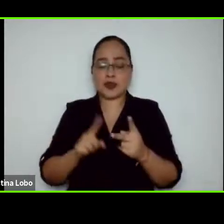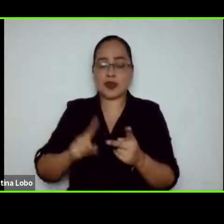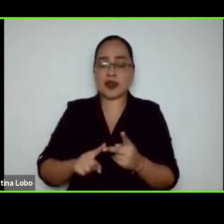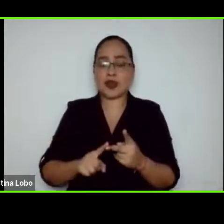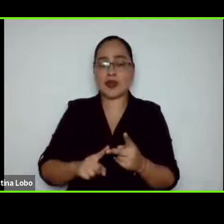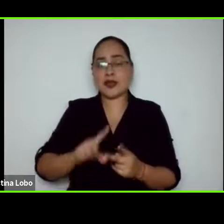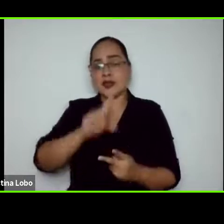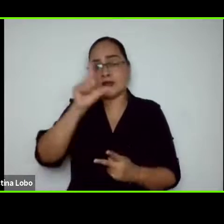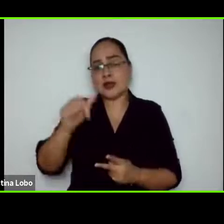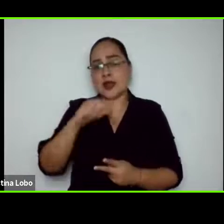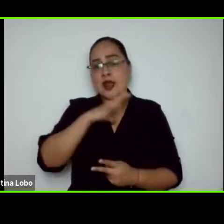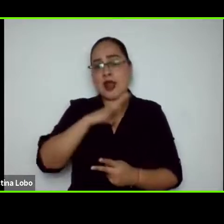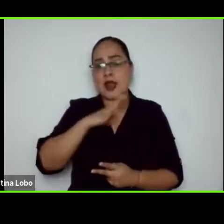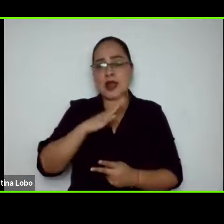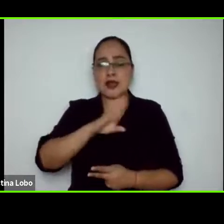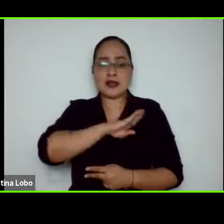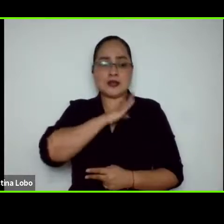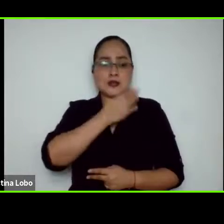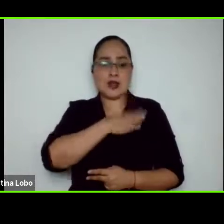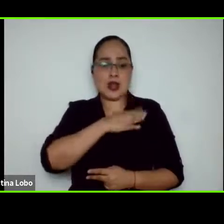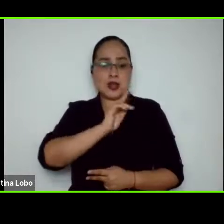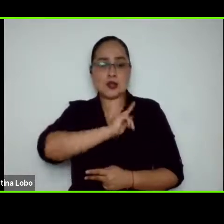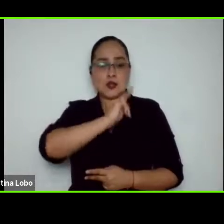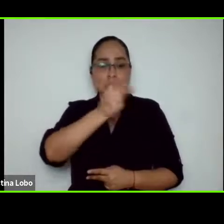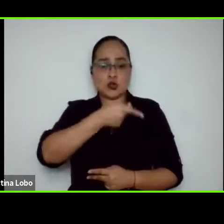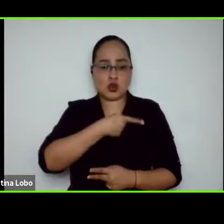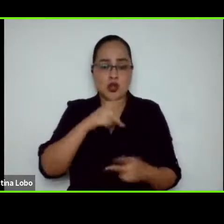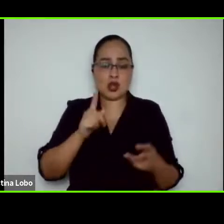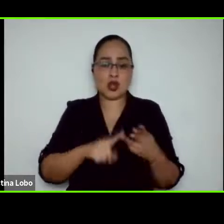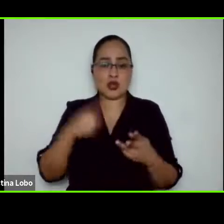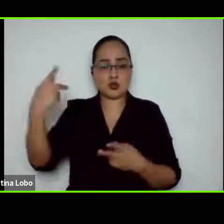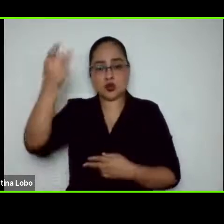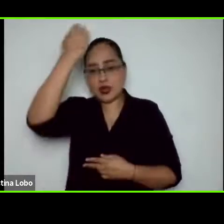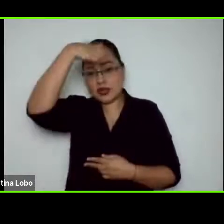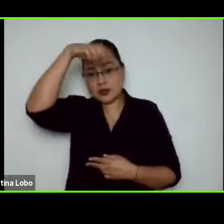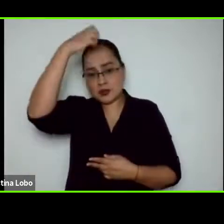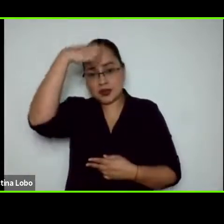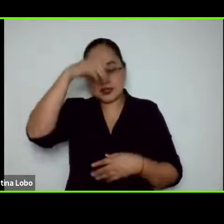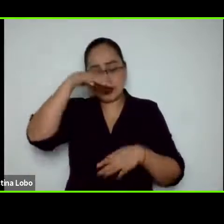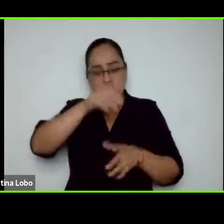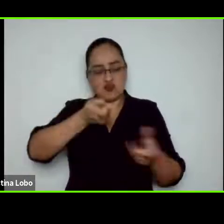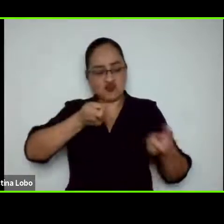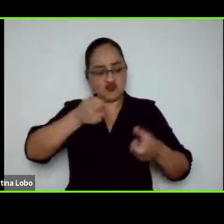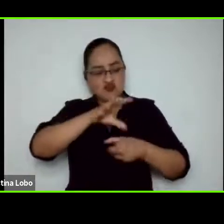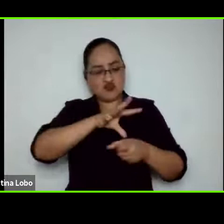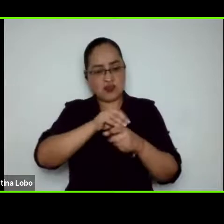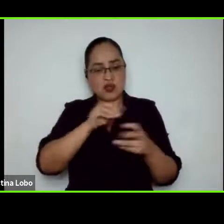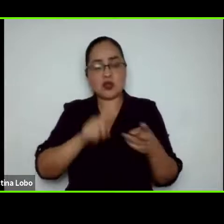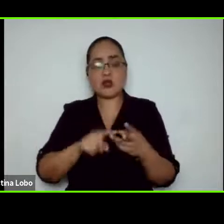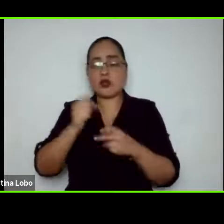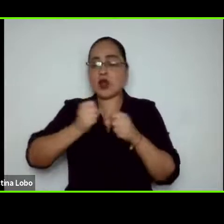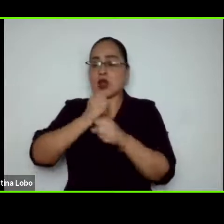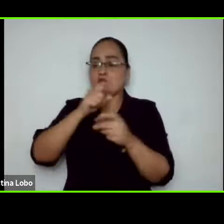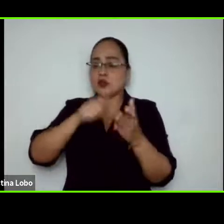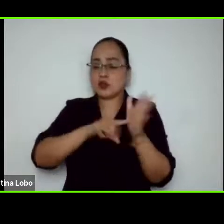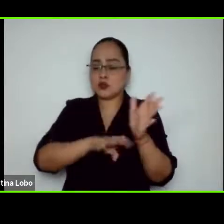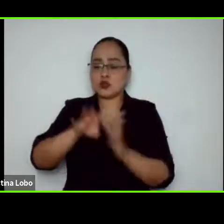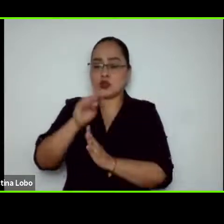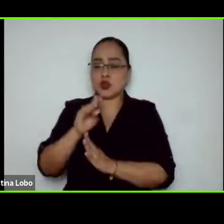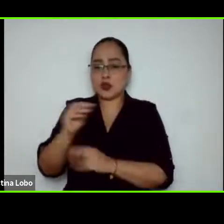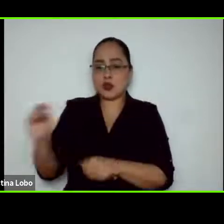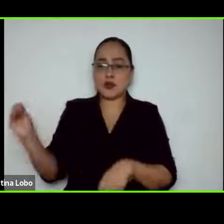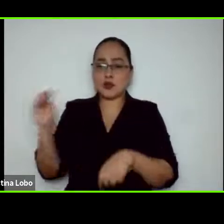experiencias autoritarias de España, Portugal, o en los años 90 cuando se incorpora la justicia constitucional